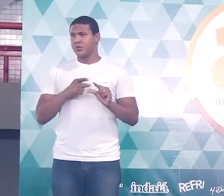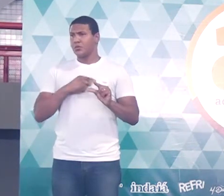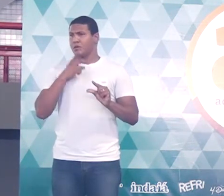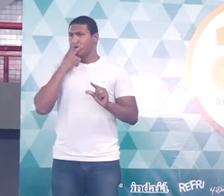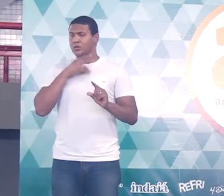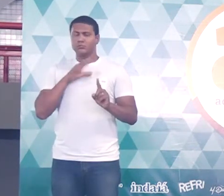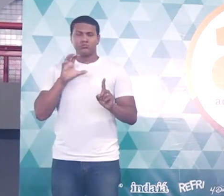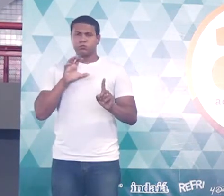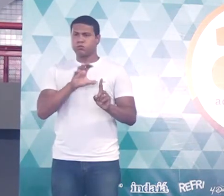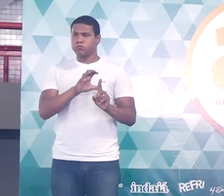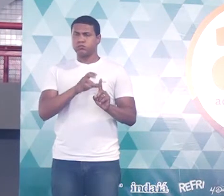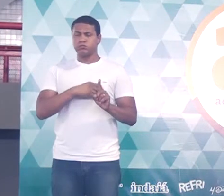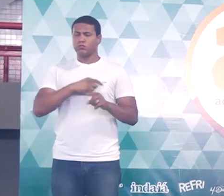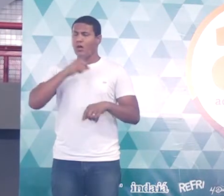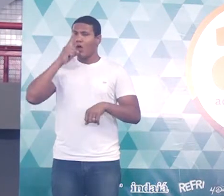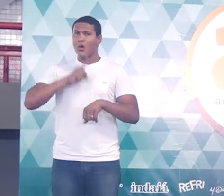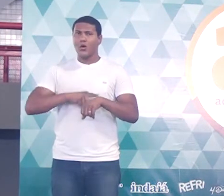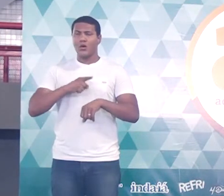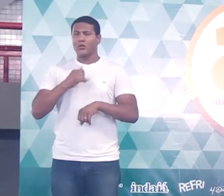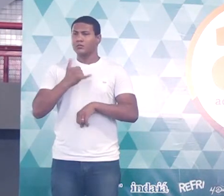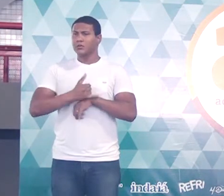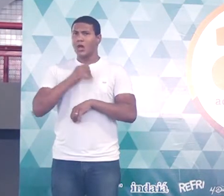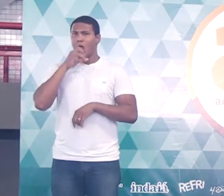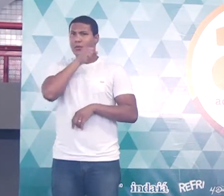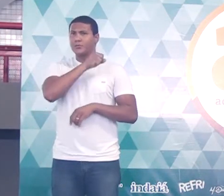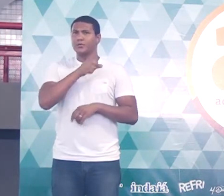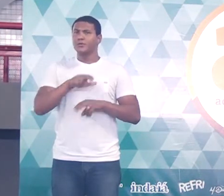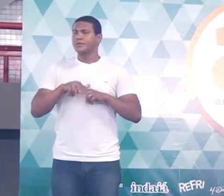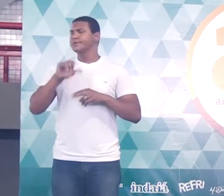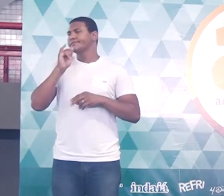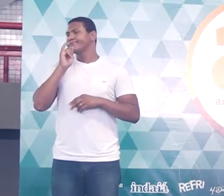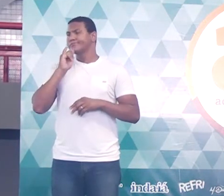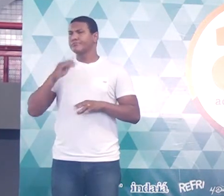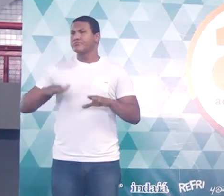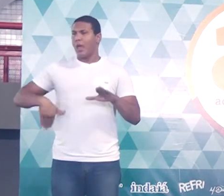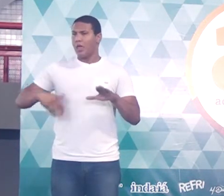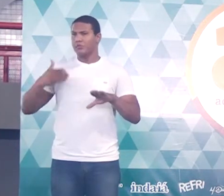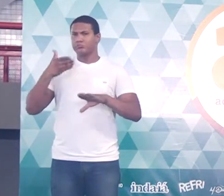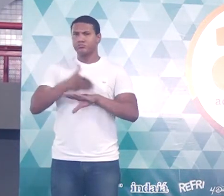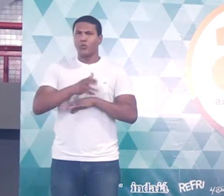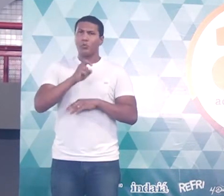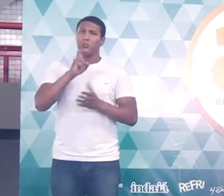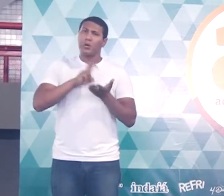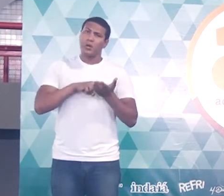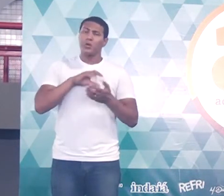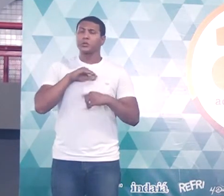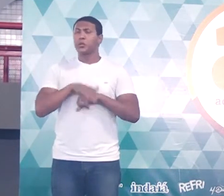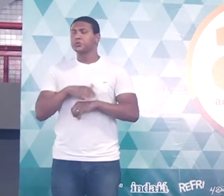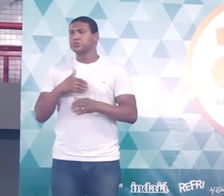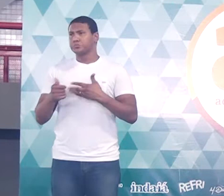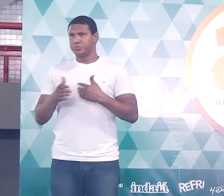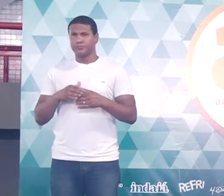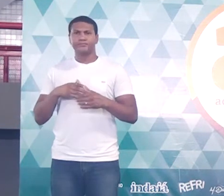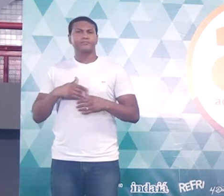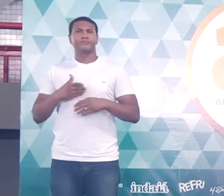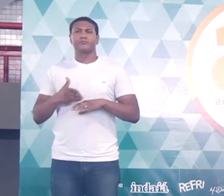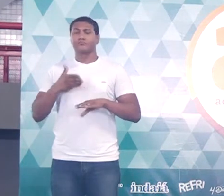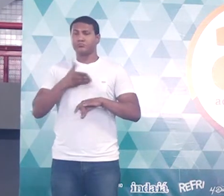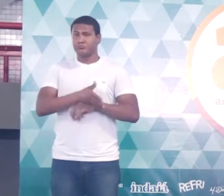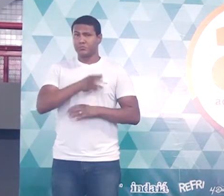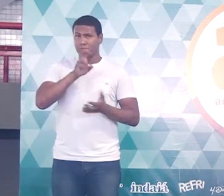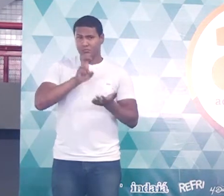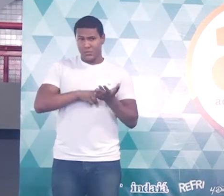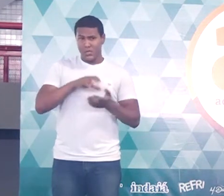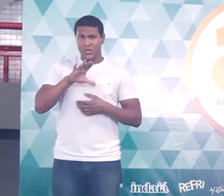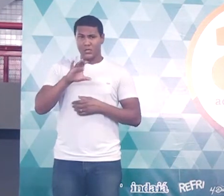É o caso, por exemplo, quando você vai à praia pela manhã ou à noite. Pela manhã cedo, quando você